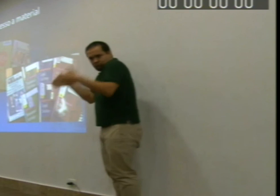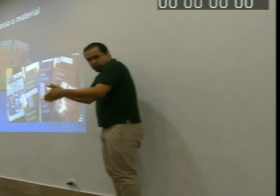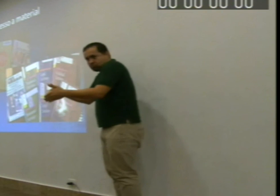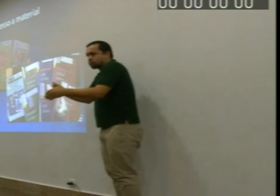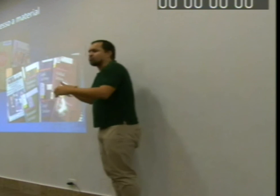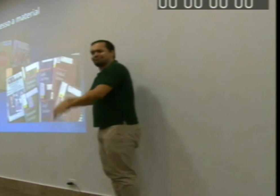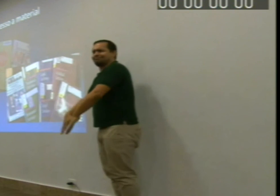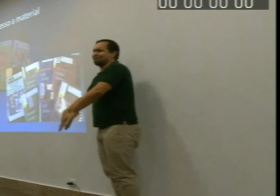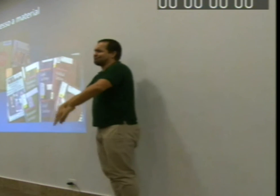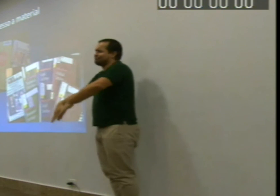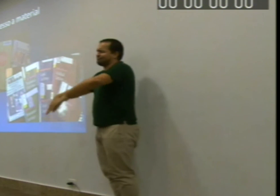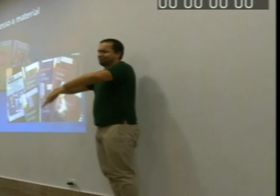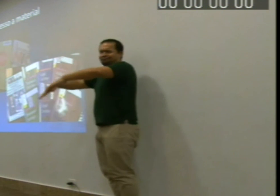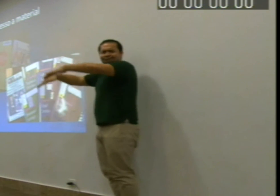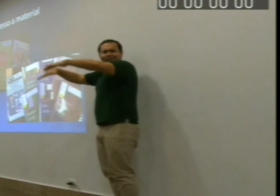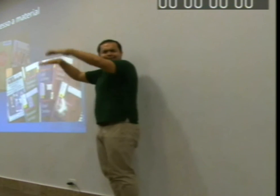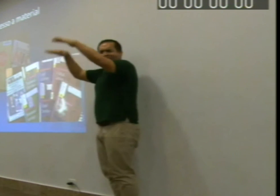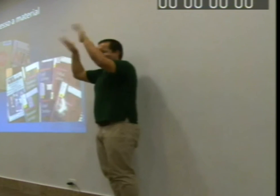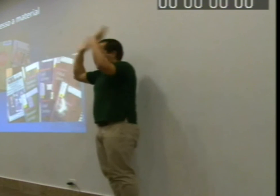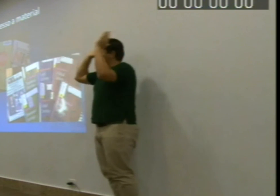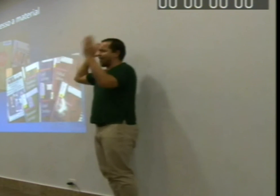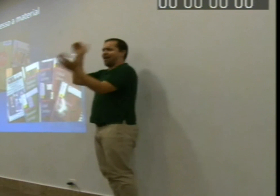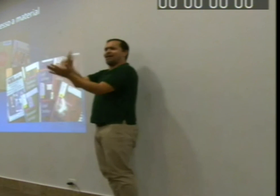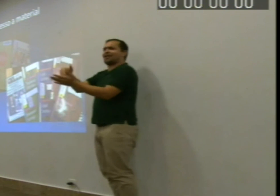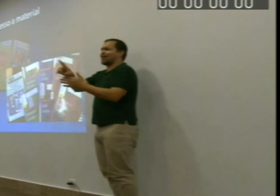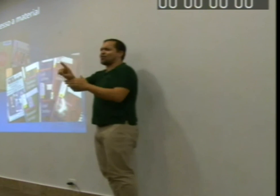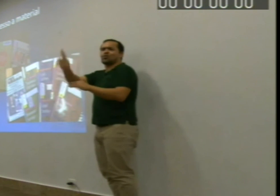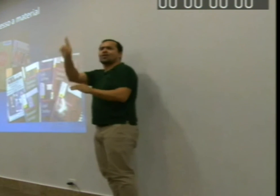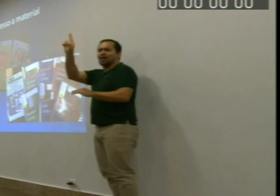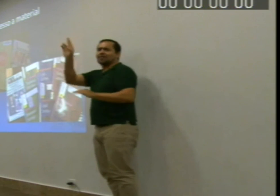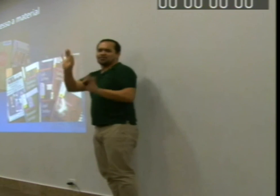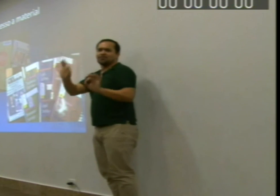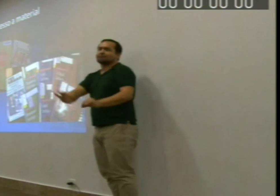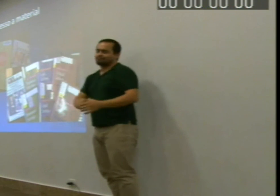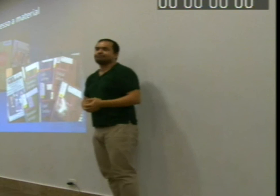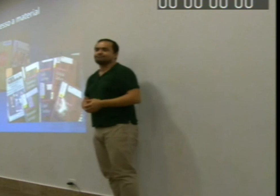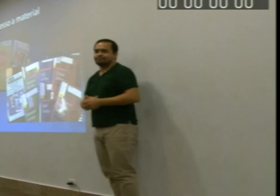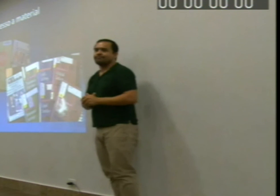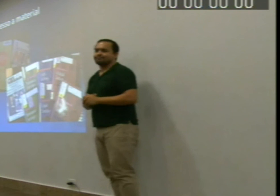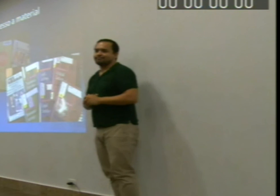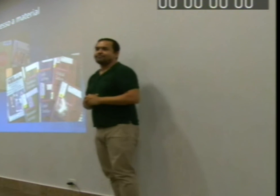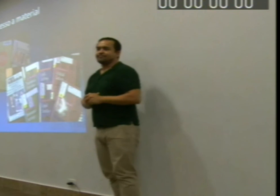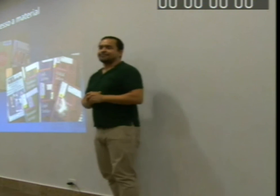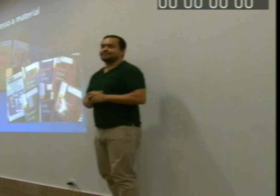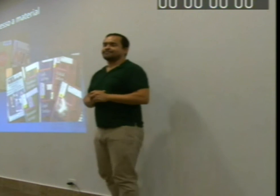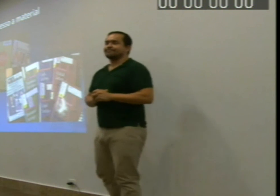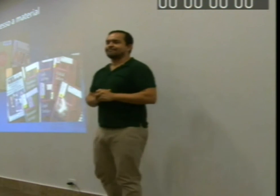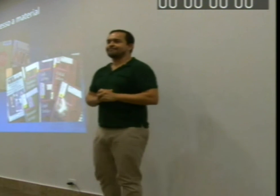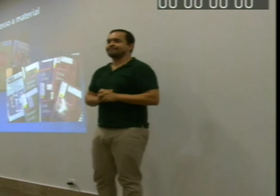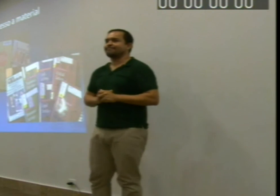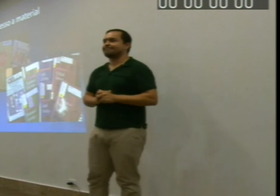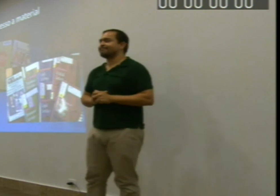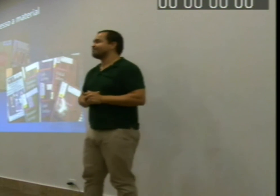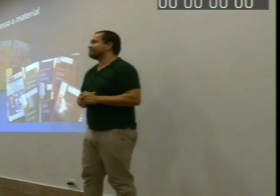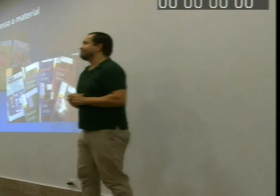ASL que que é estimulado eles crescem lá se desenvolvem sim saem de lá já